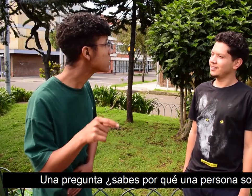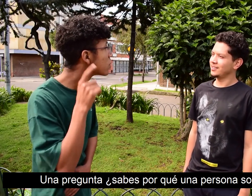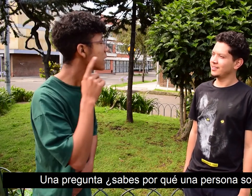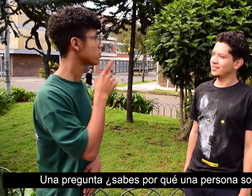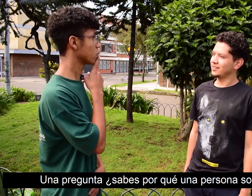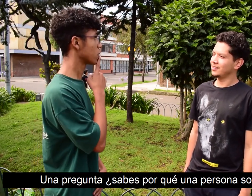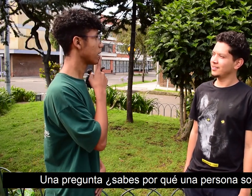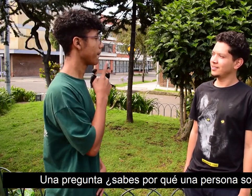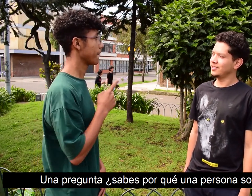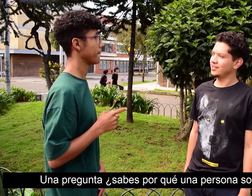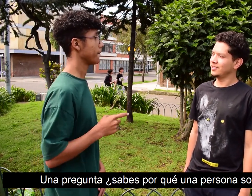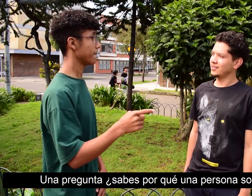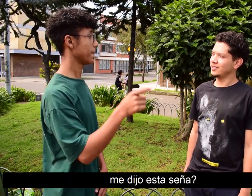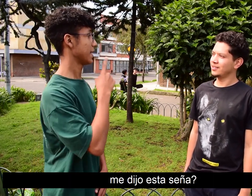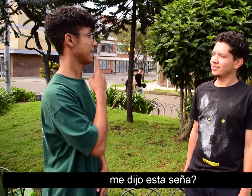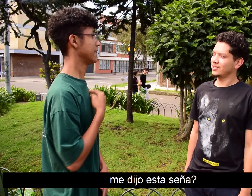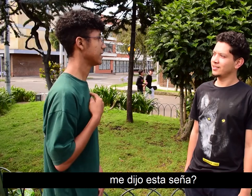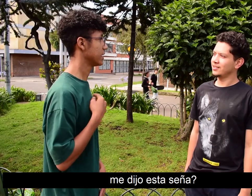¿Sabes por qué una persona sorda me dijo esta seña?